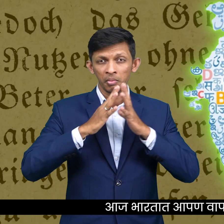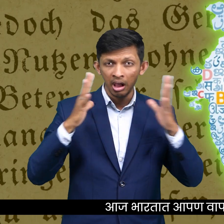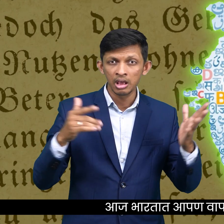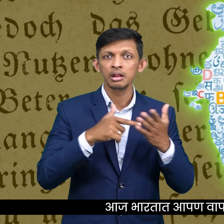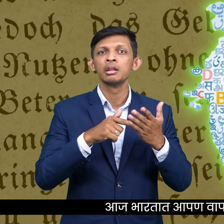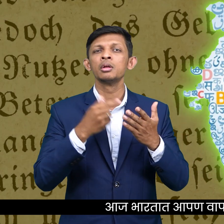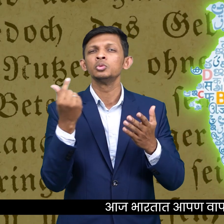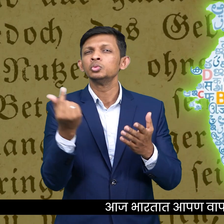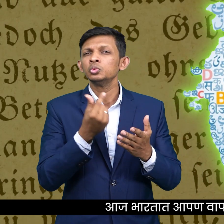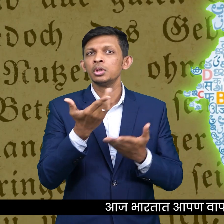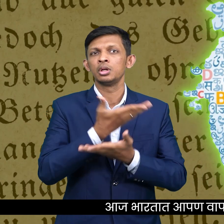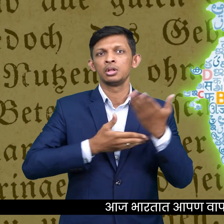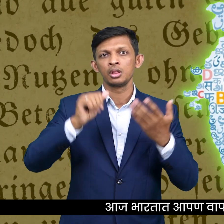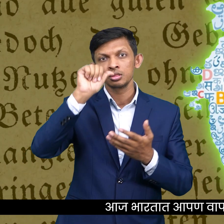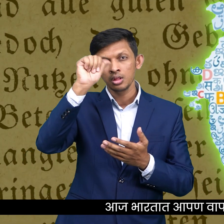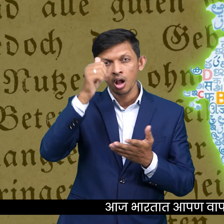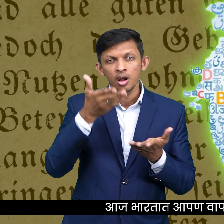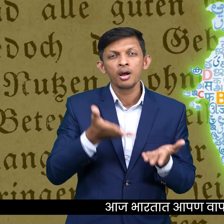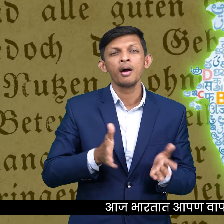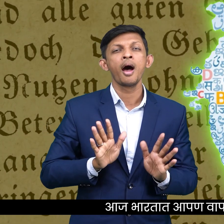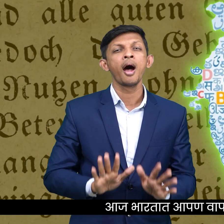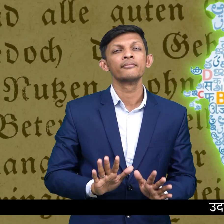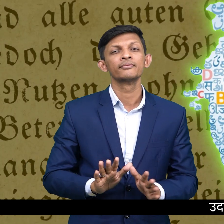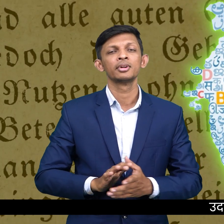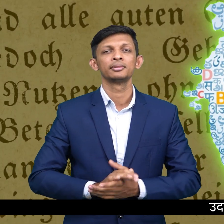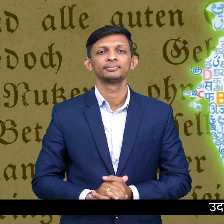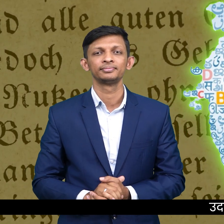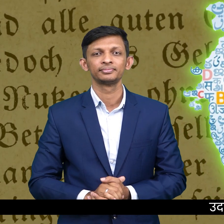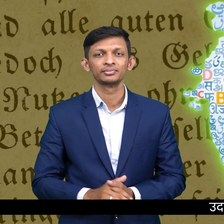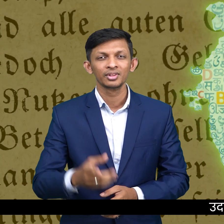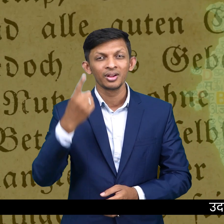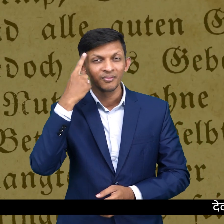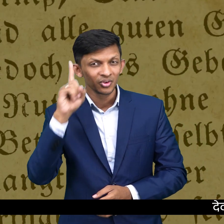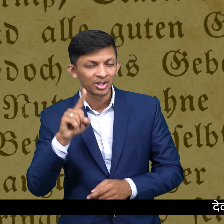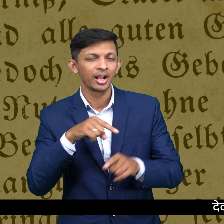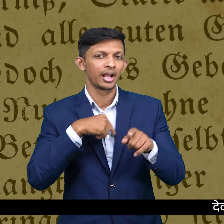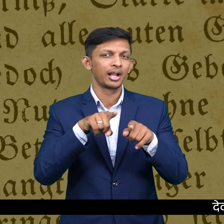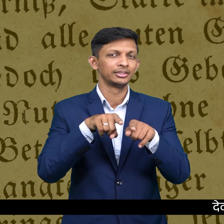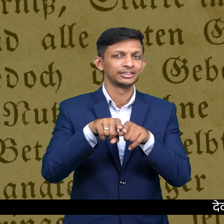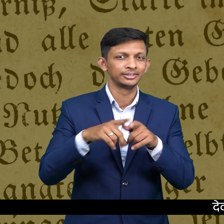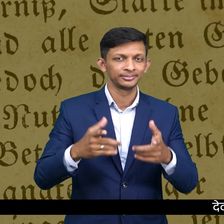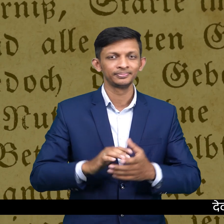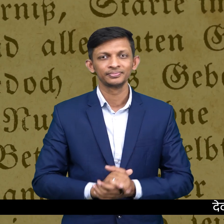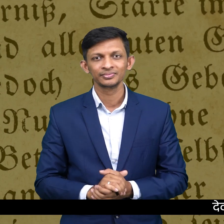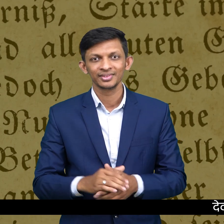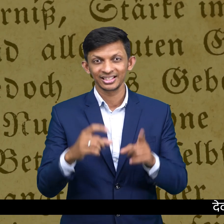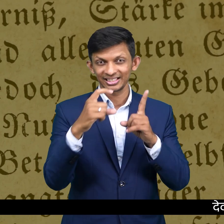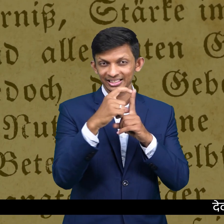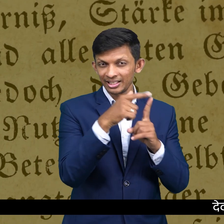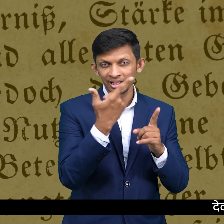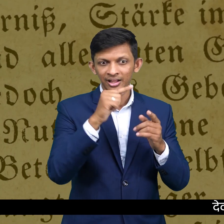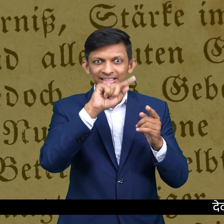आज भारतात आपण वापरत असलेल्या बहुतेक लिप्या, उदाहरणार्थ देवनागरी